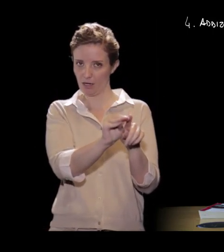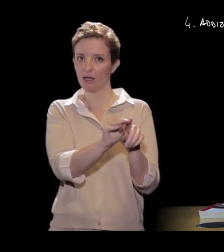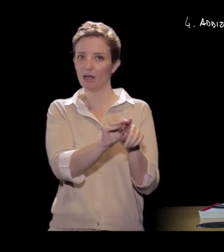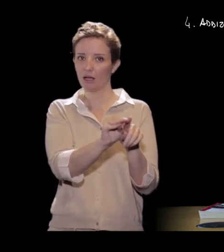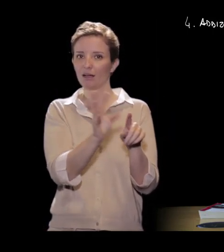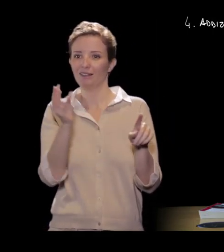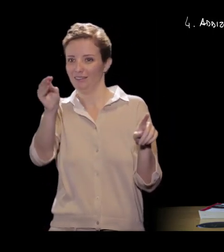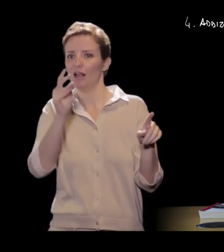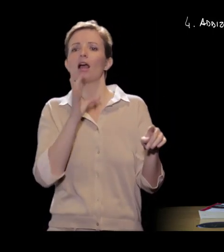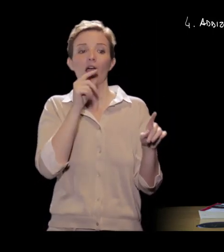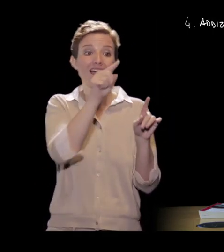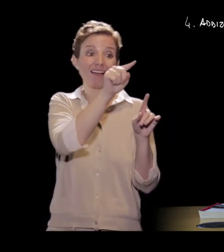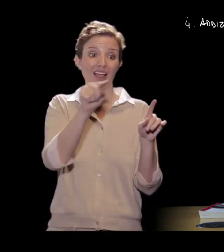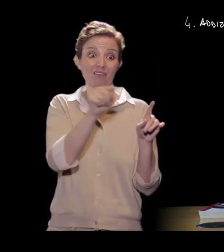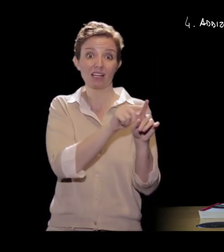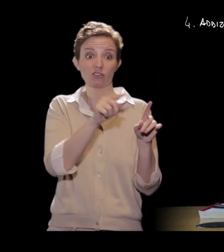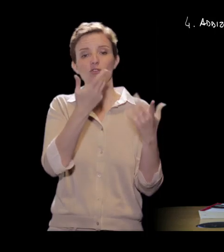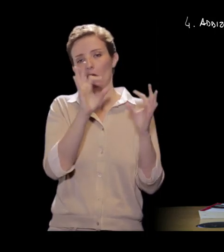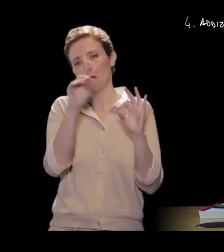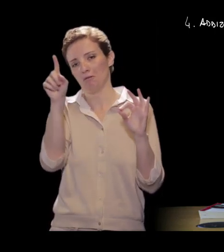dello stesso verso